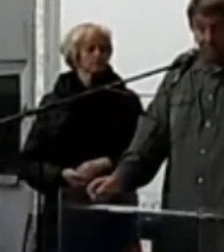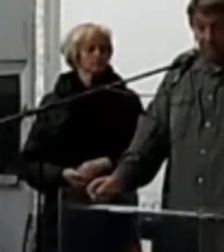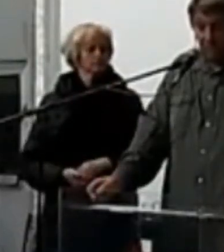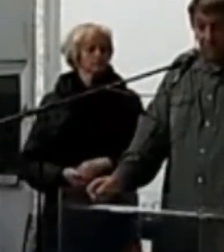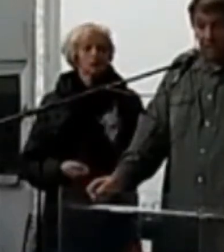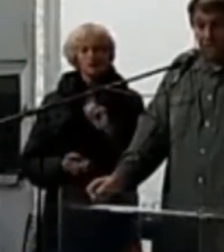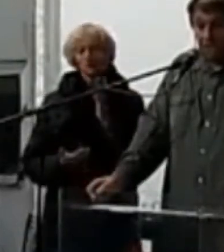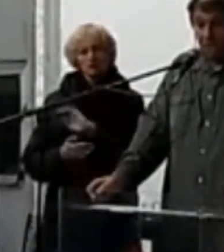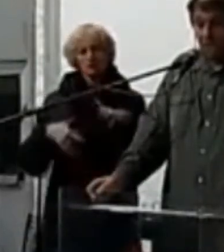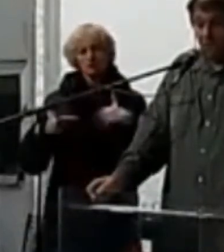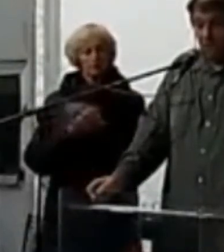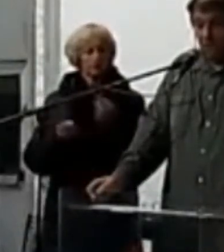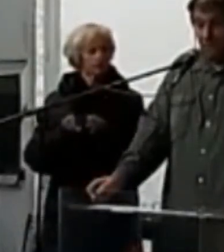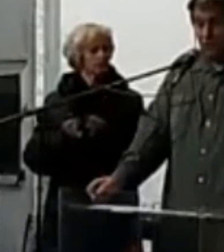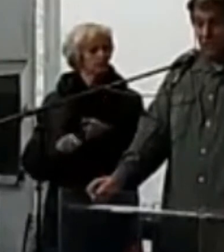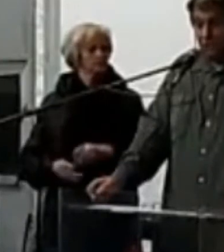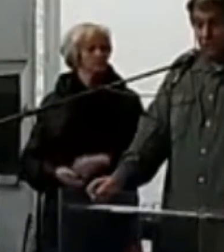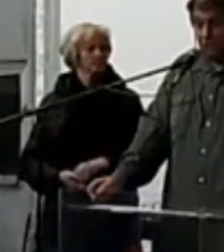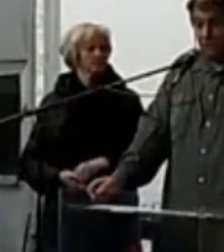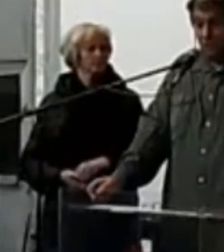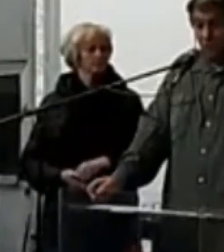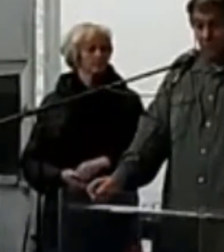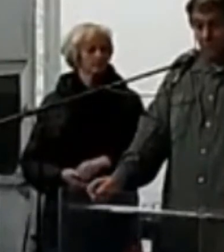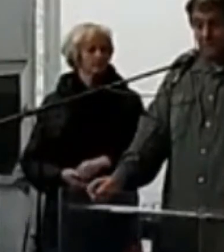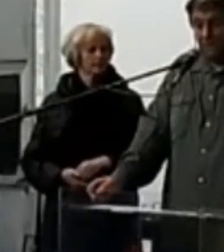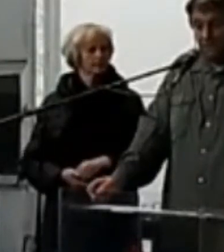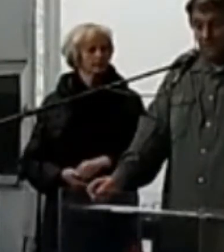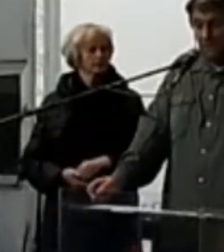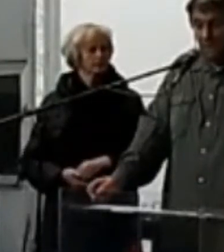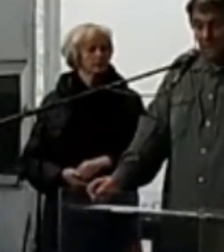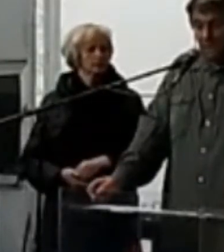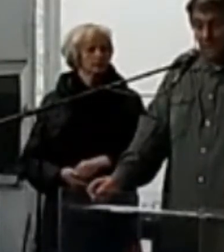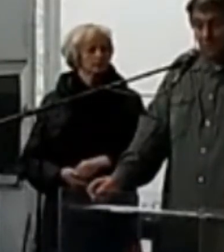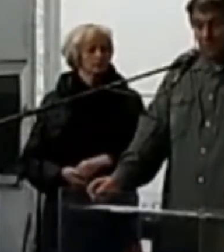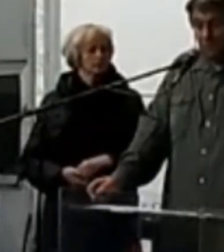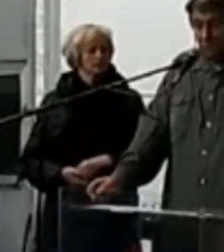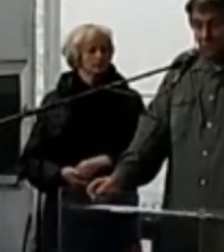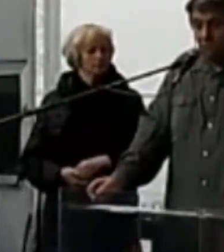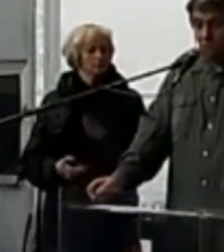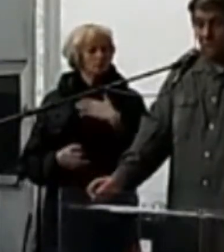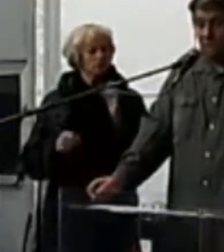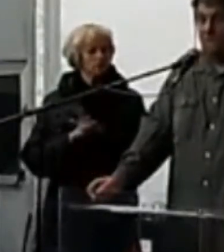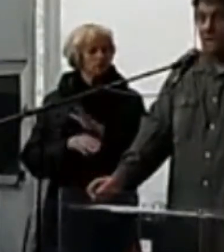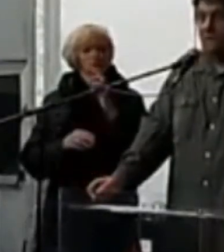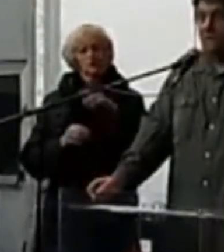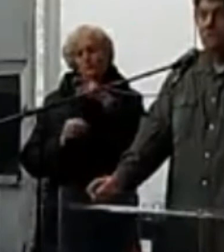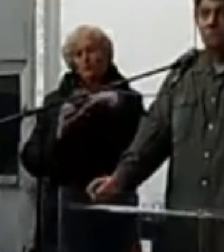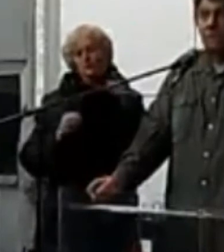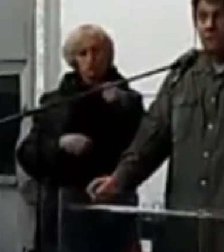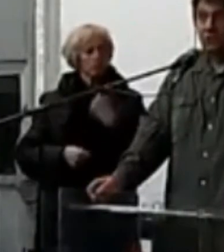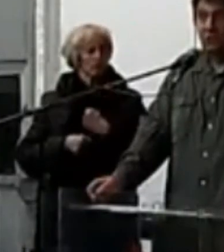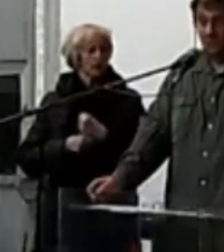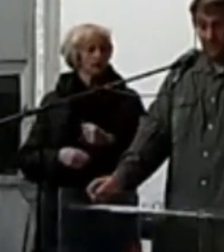biti isti. Svjesni smo mi toga. Ali će i naš odnos prema hobiju ostati isti. Na svu sreću, mi ćemo nastaviti rad